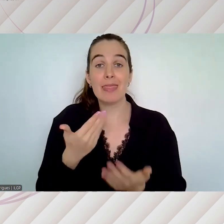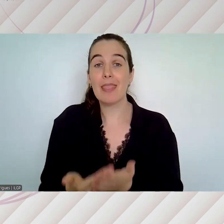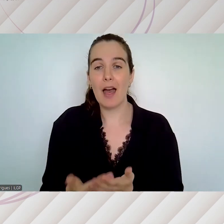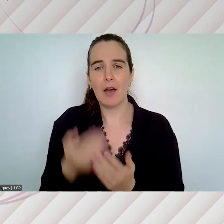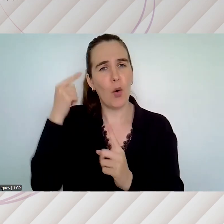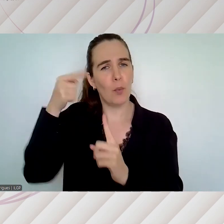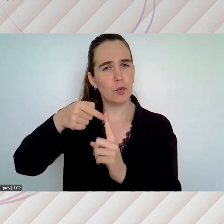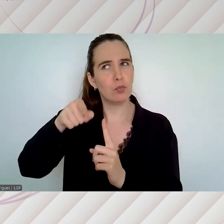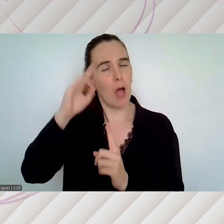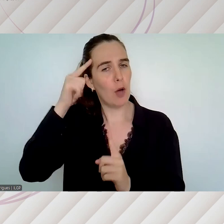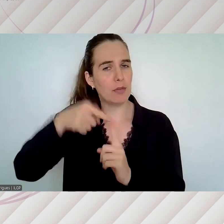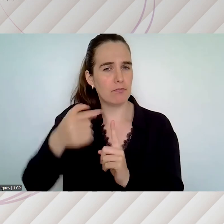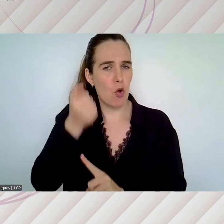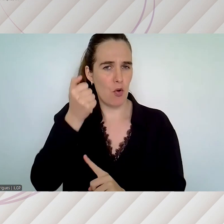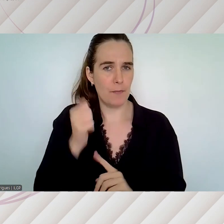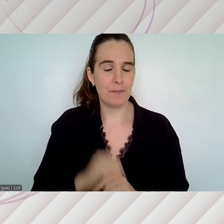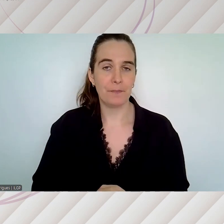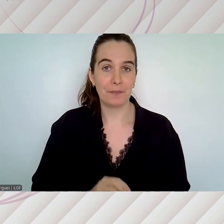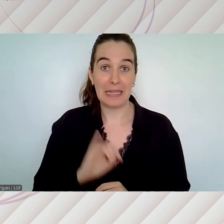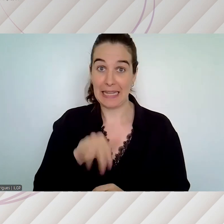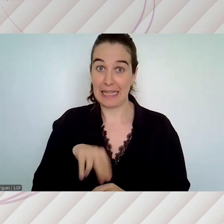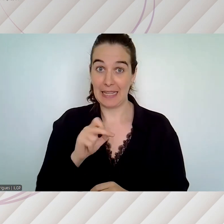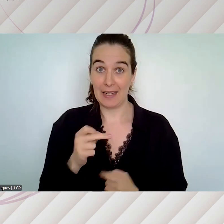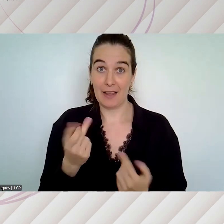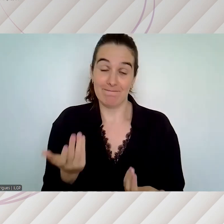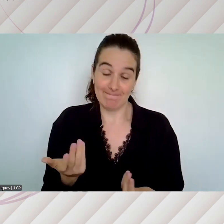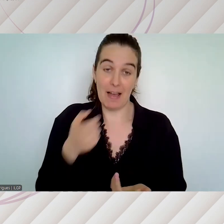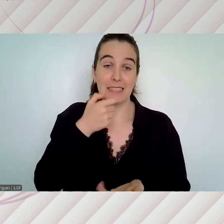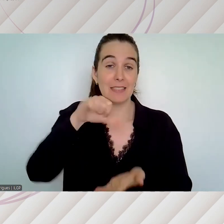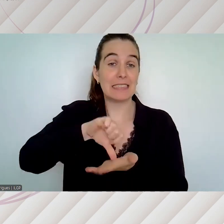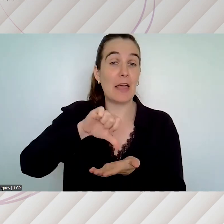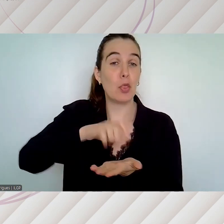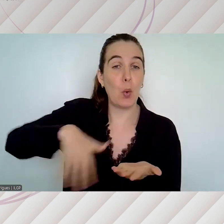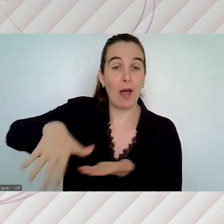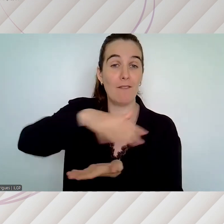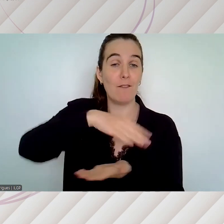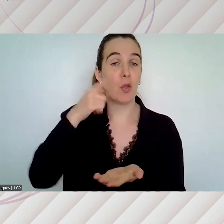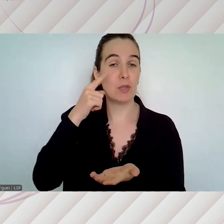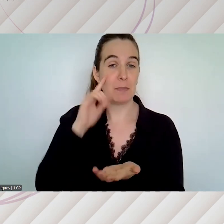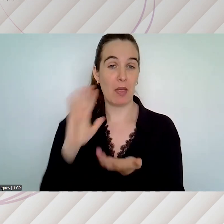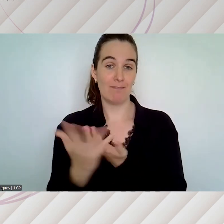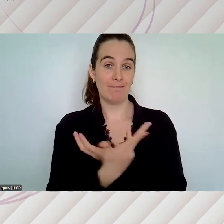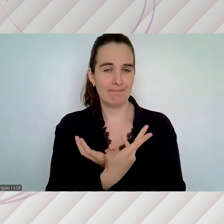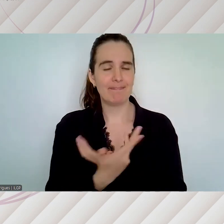futuro. O INA, então, enquanto praça do conhecimento, queremos nós, um verdadeiro